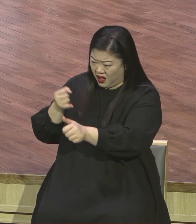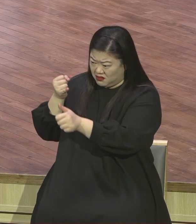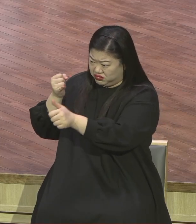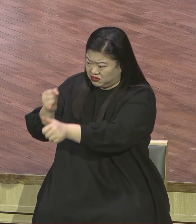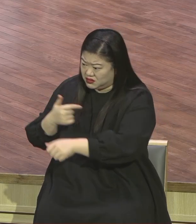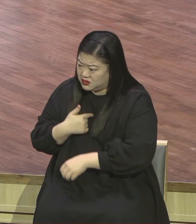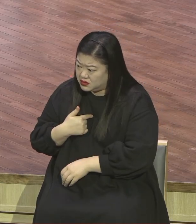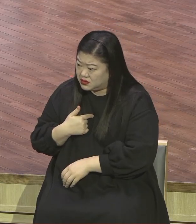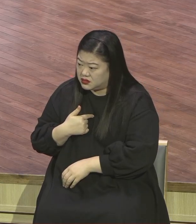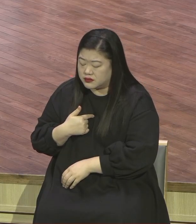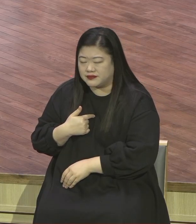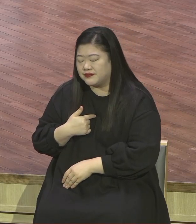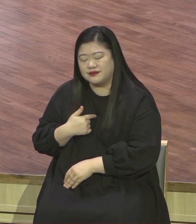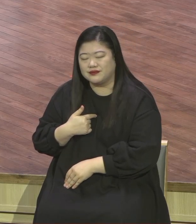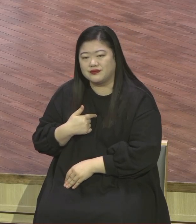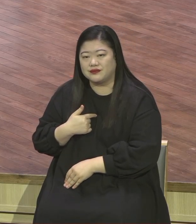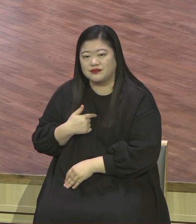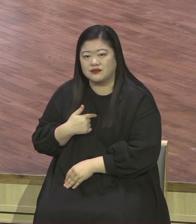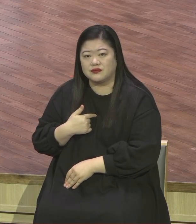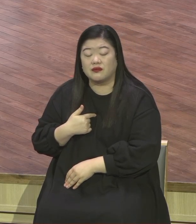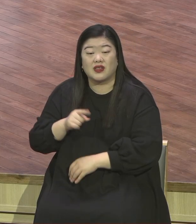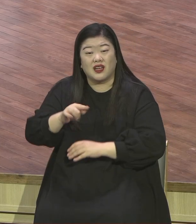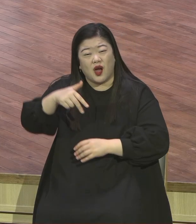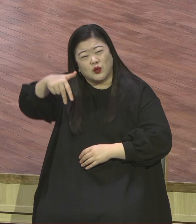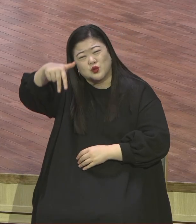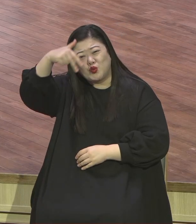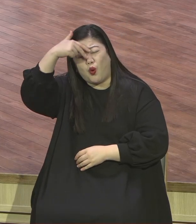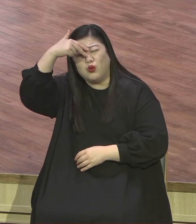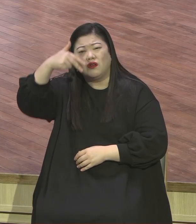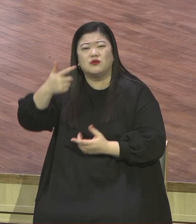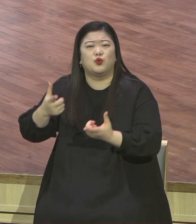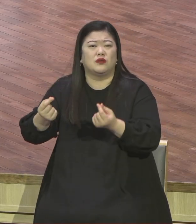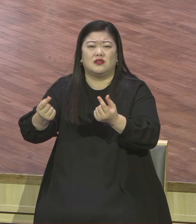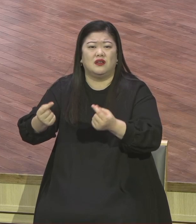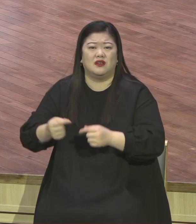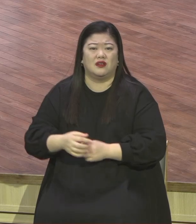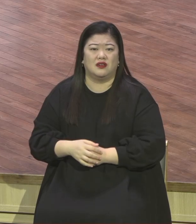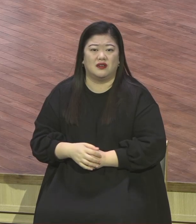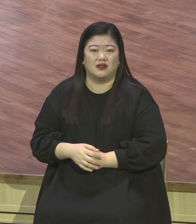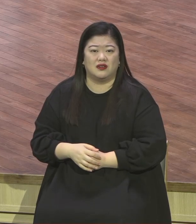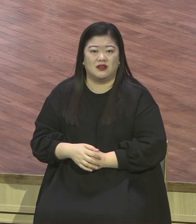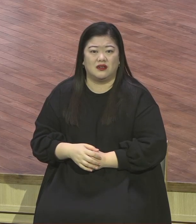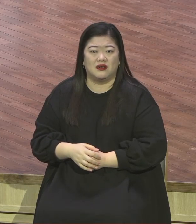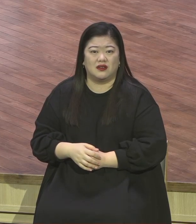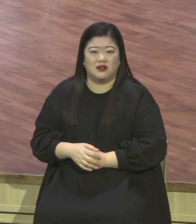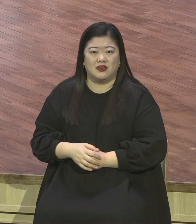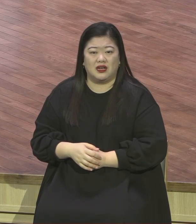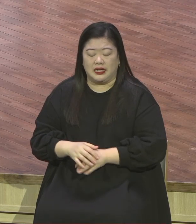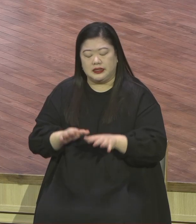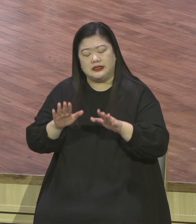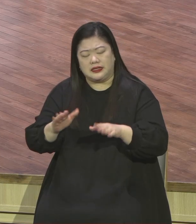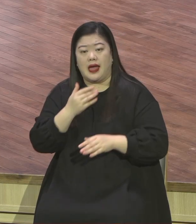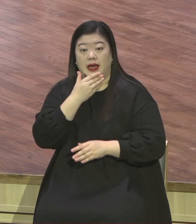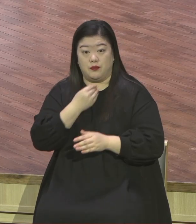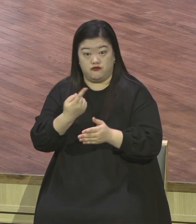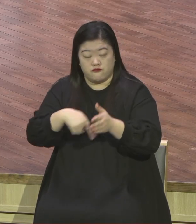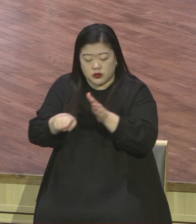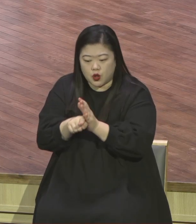말이야 이런 식으로. 그래서 25세 시대 수준 가지고 어떻게 가정에 행복이 있을 수 있겠어요.